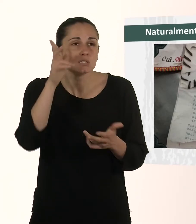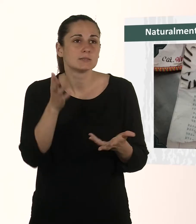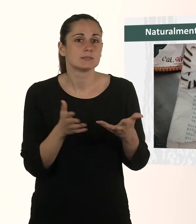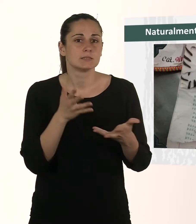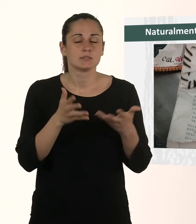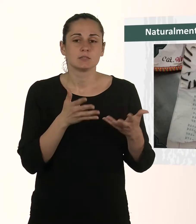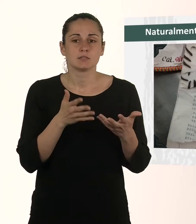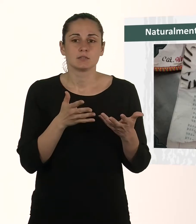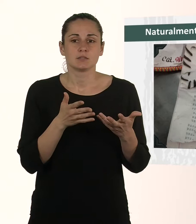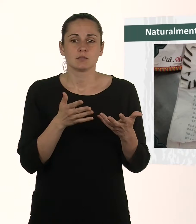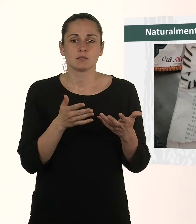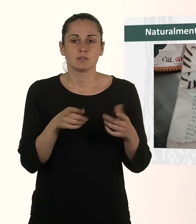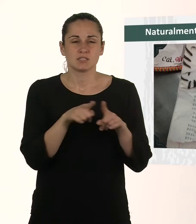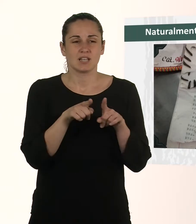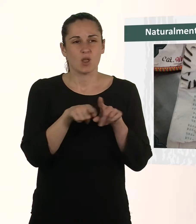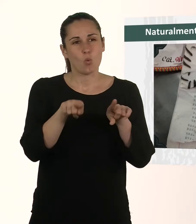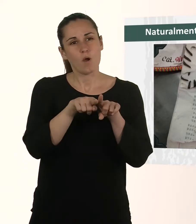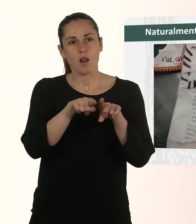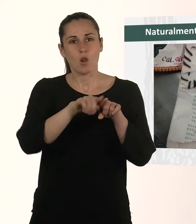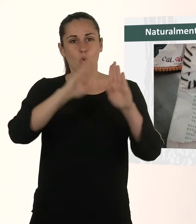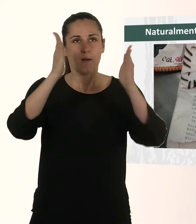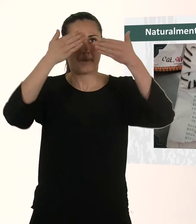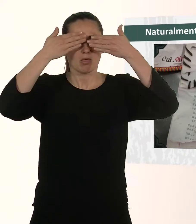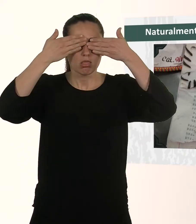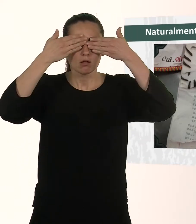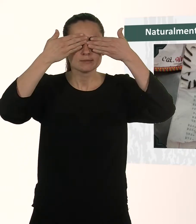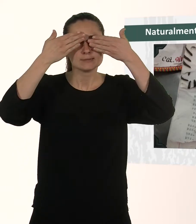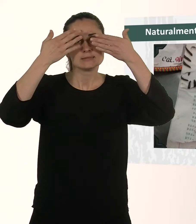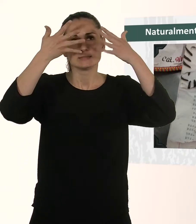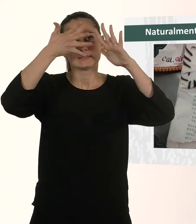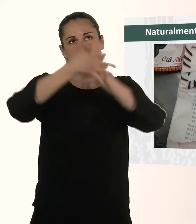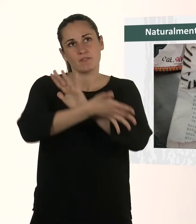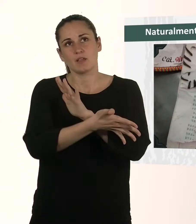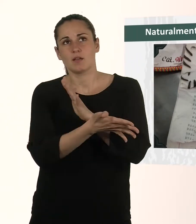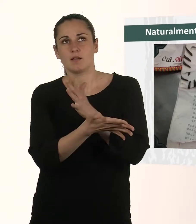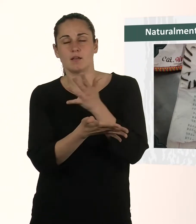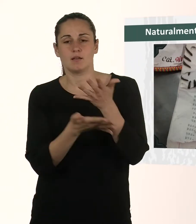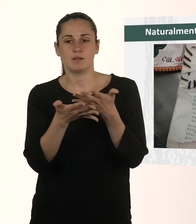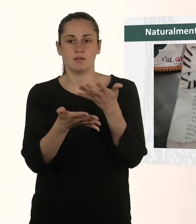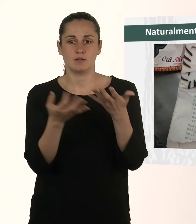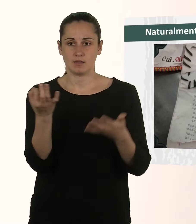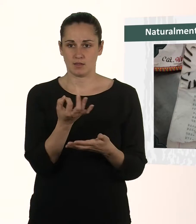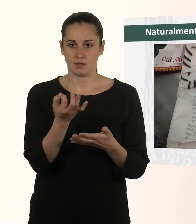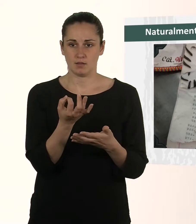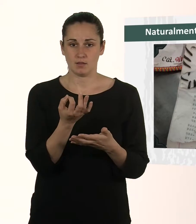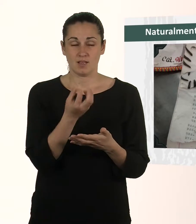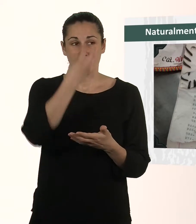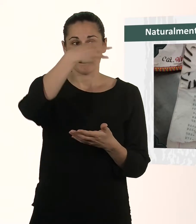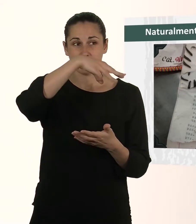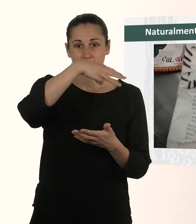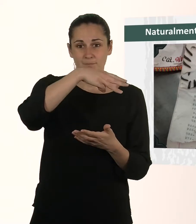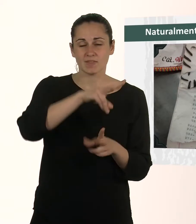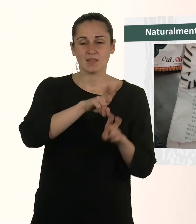esta especie de venda en los ojos creo que está un poco en la base de su dificultad para comprender los afectos y